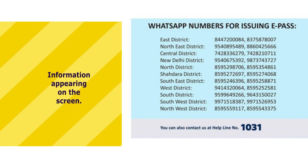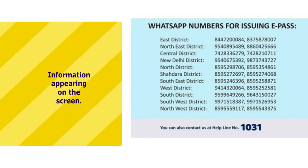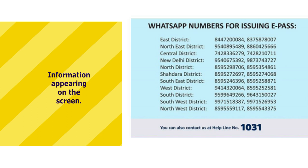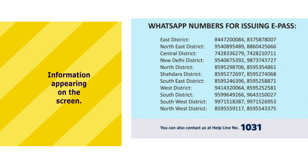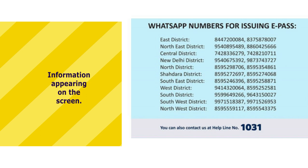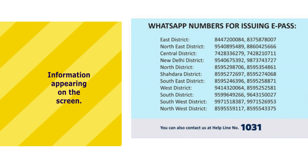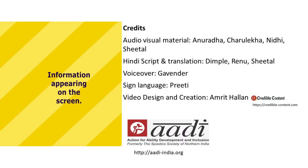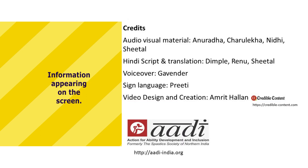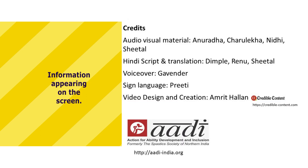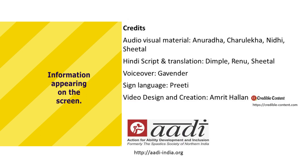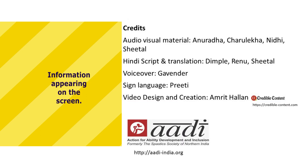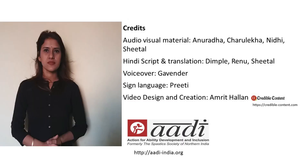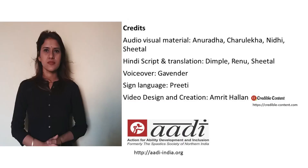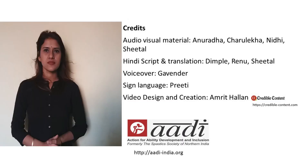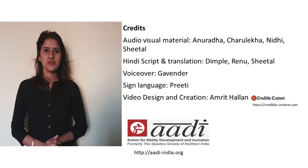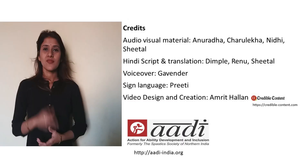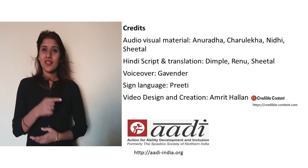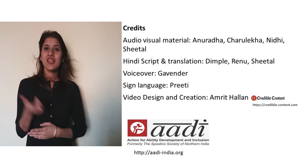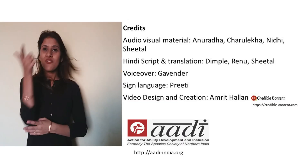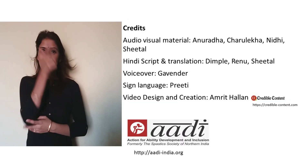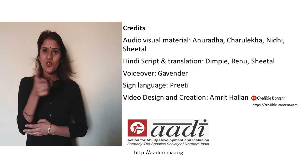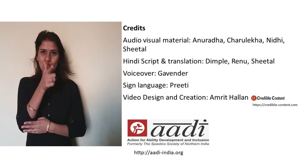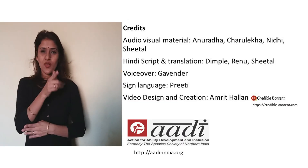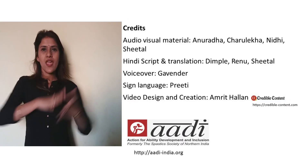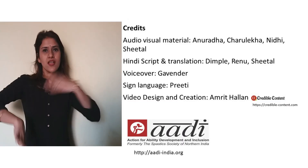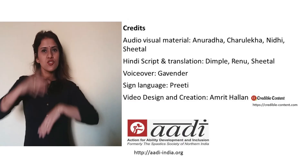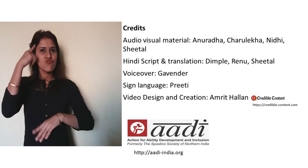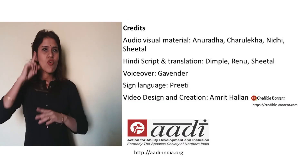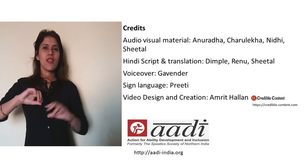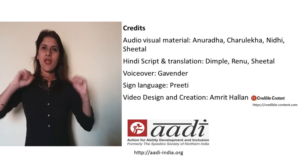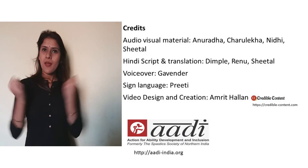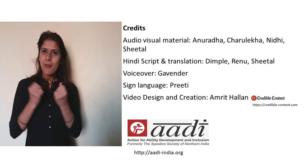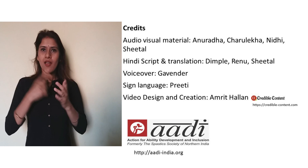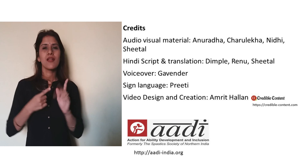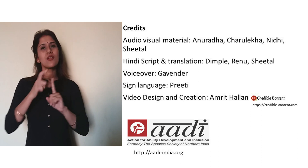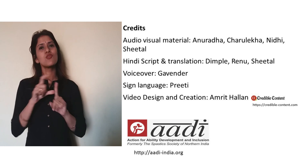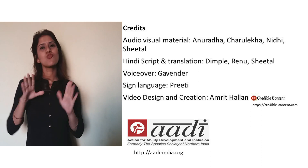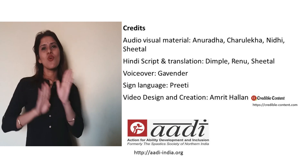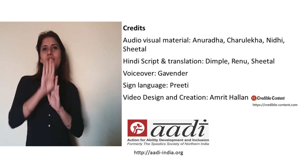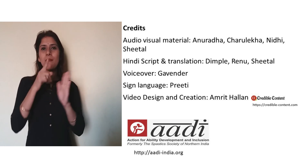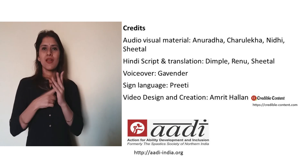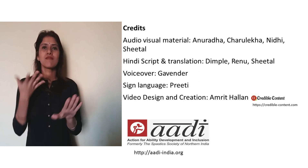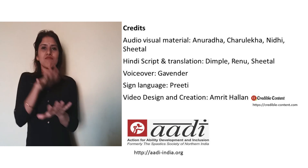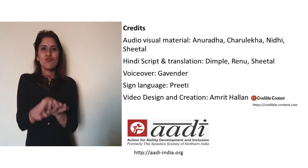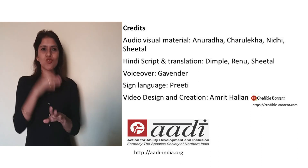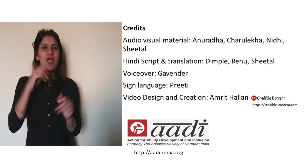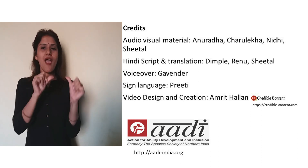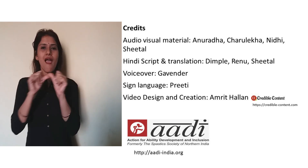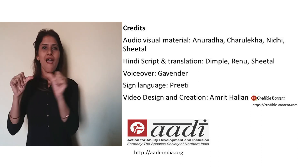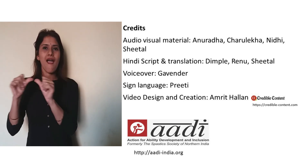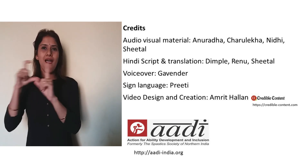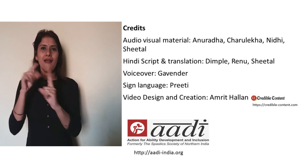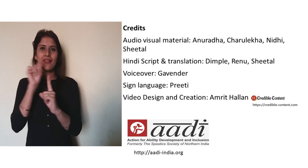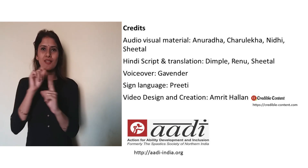1031 पर भी संपर्क कर सकते हैं। यह वीडियो एक्शन फॉर एबिलिटी डेवलपमेंट एंड इंक्लूजन आदि द्वारा निर्मित किया